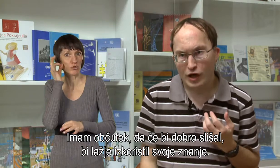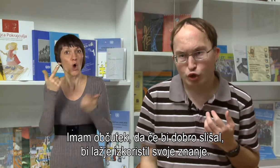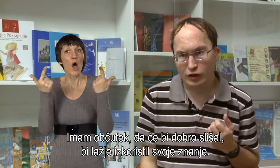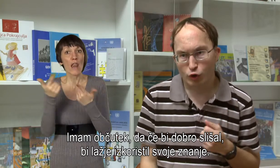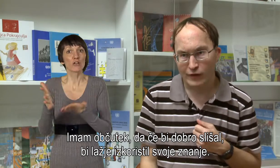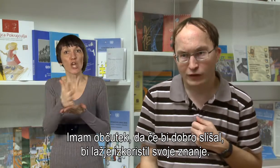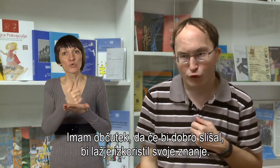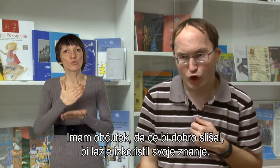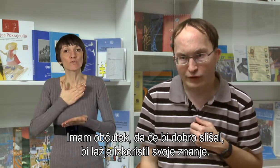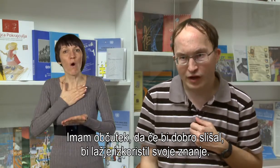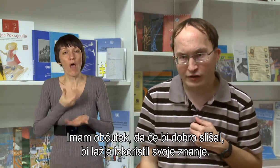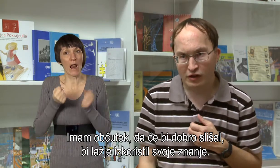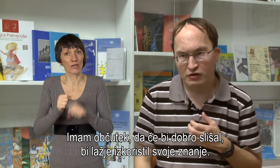lažje izkoristiti svoje znanje.